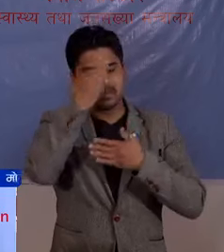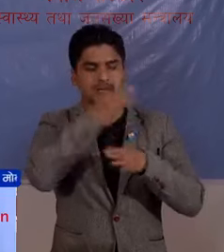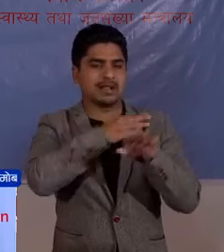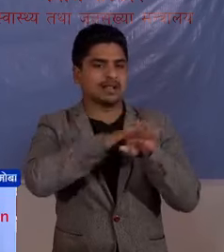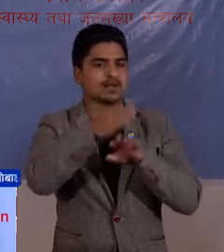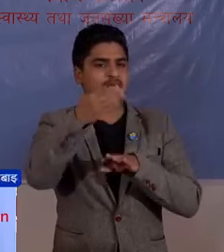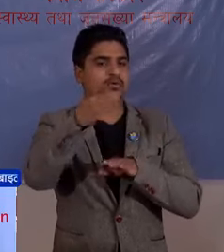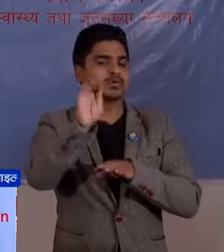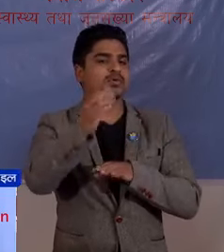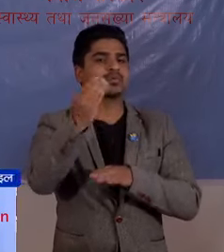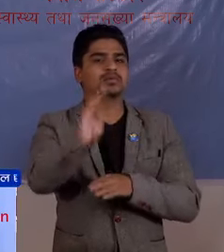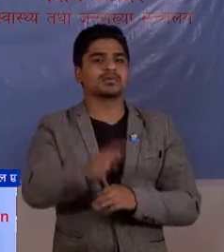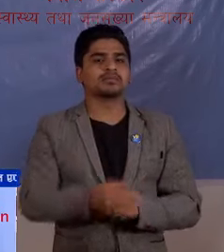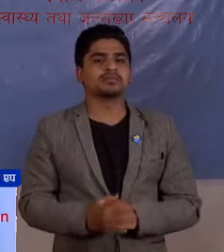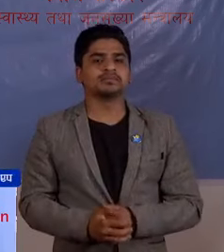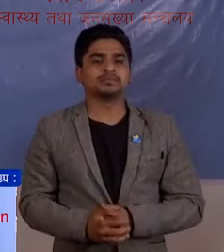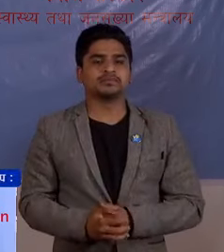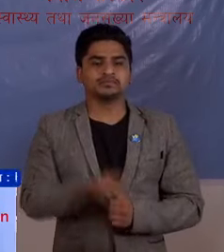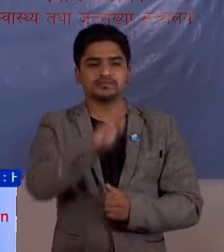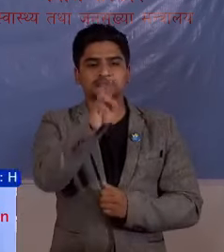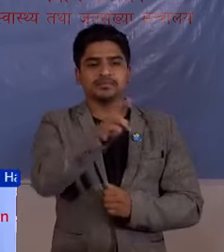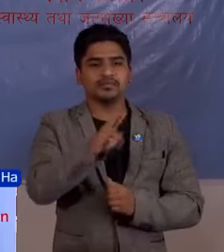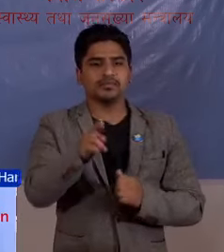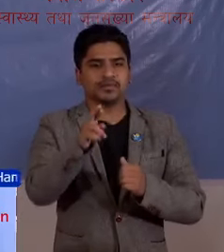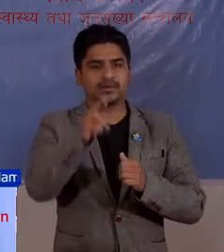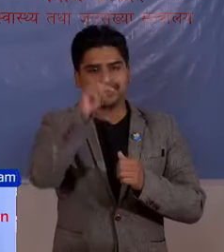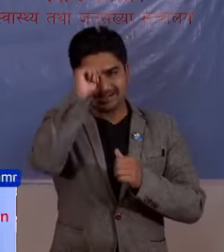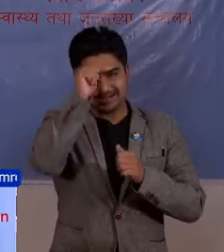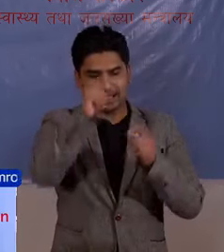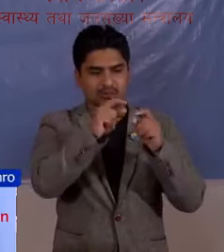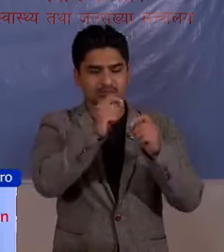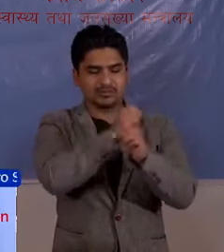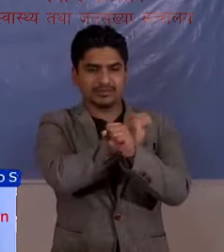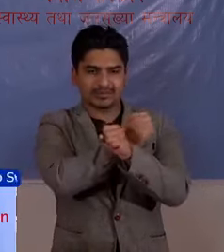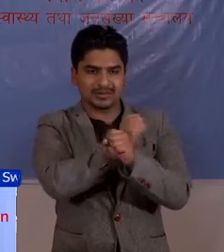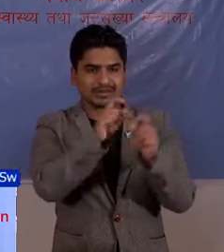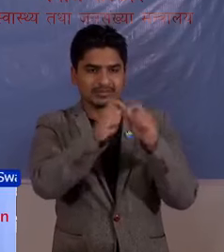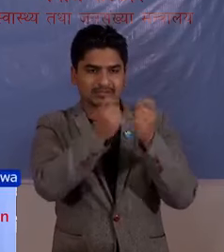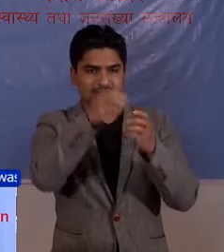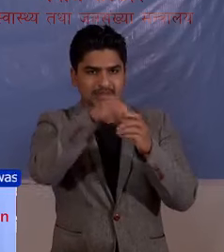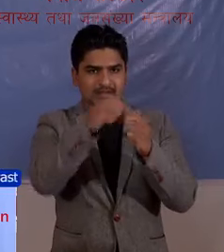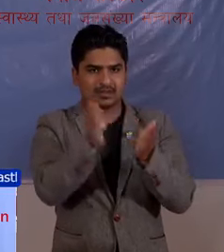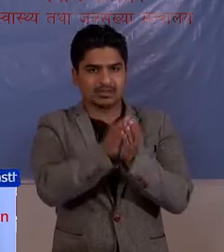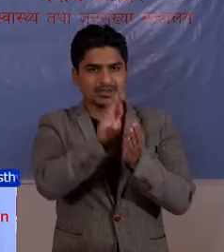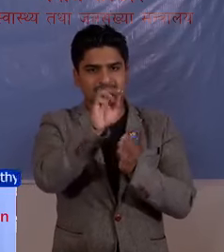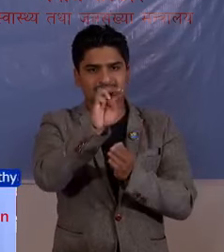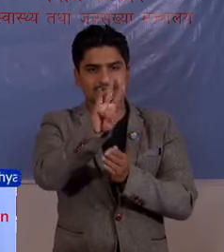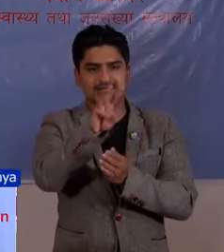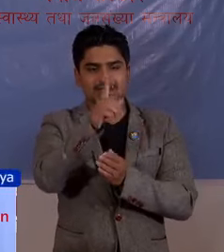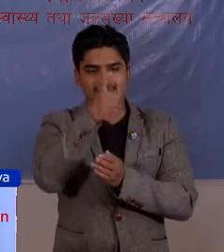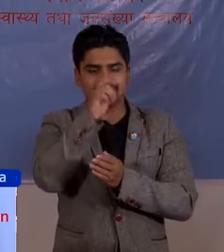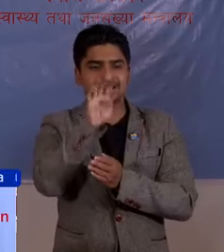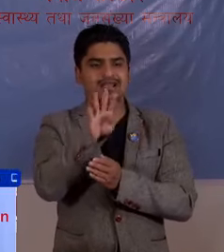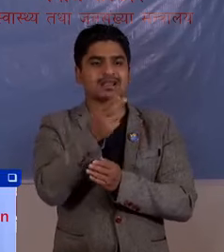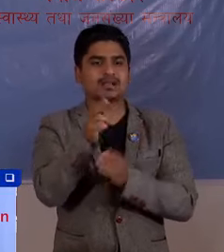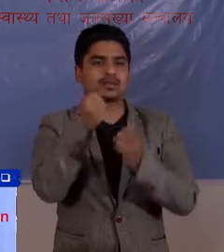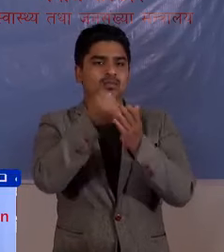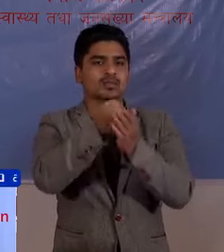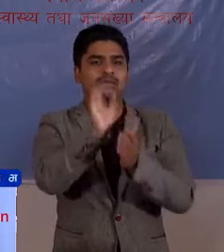सम्भावित सङ्क्रमित हुन सक्नुहुन्छ र रेड जोनमा परेका व्यक्तिहरूको कुल सङ्ख्या 304 पुगेको छ।